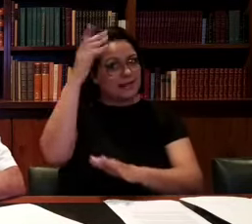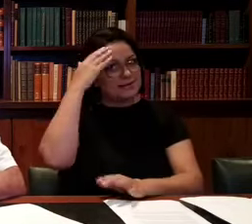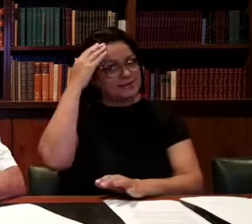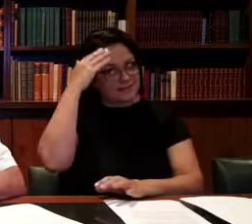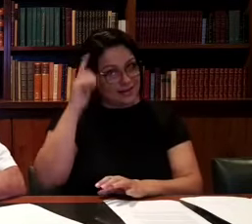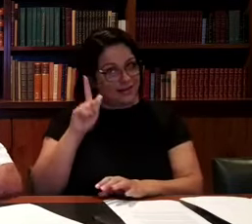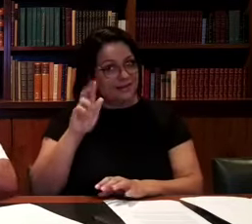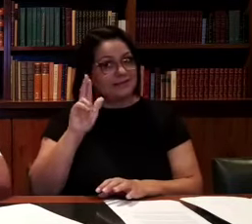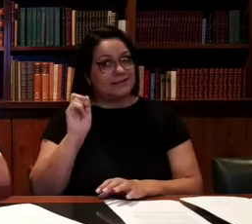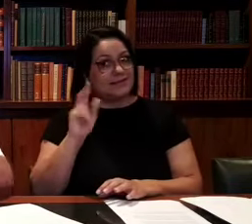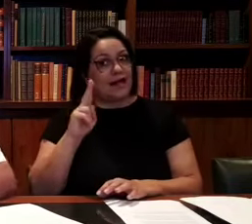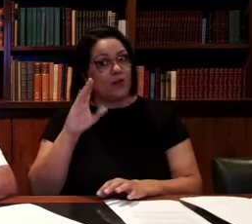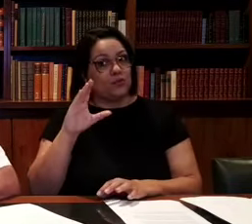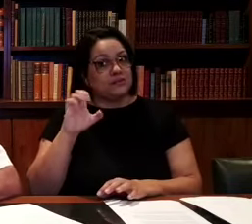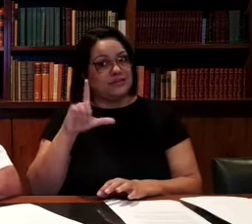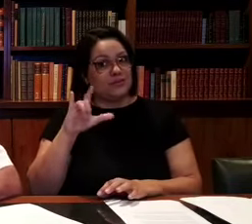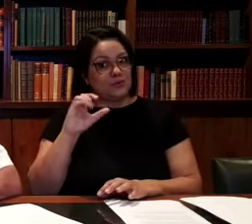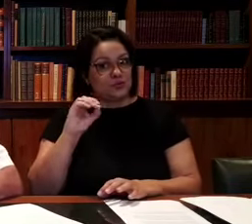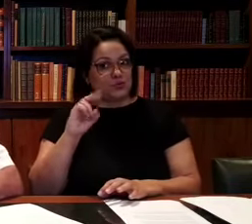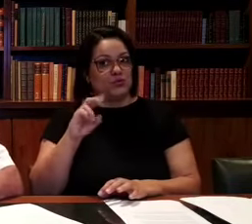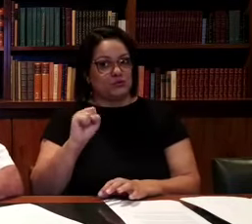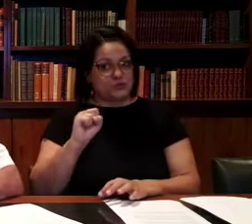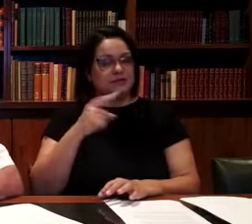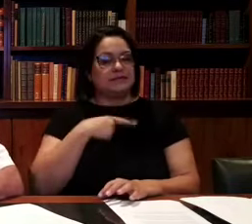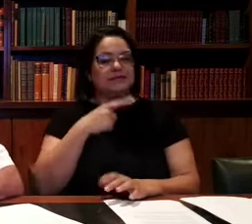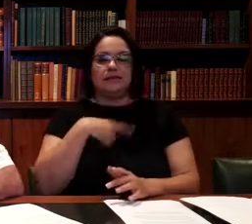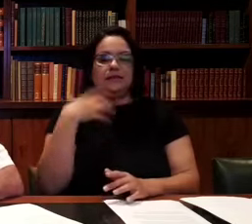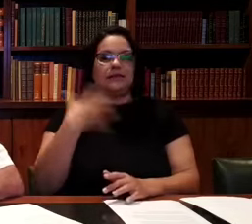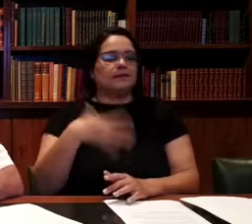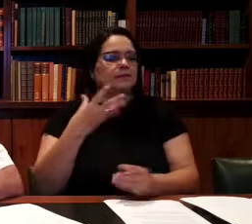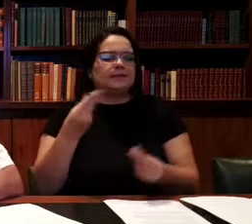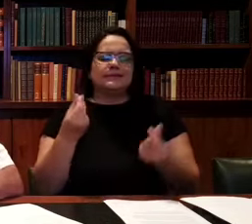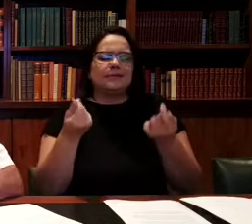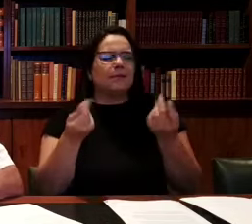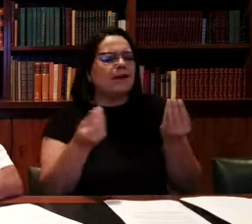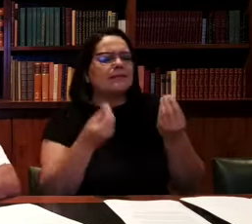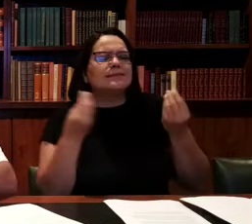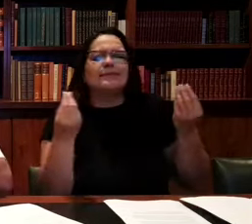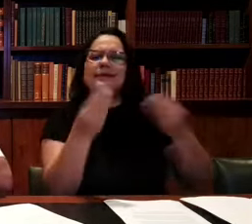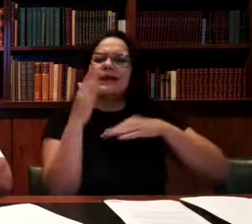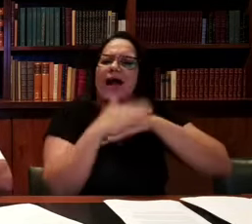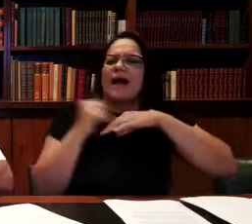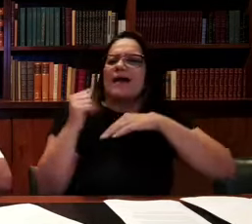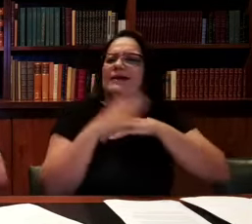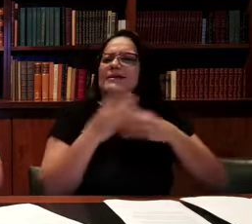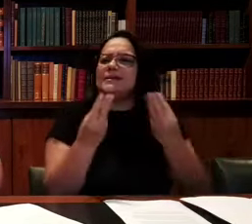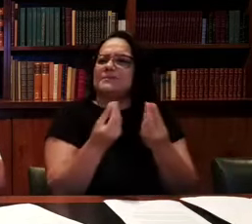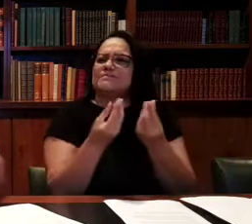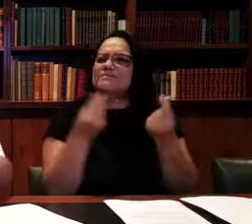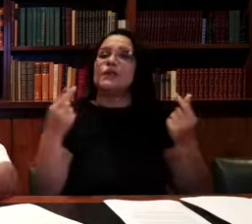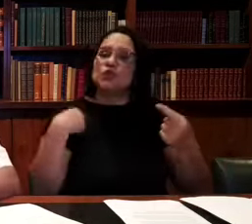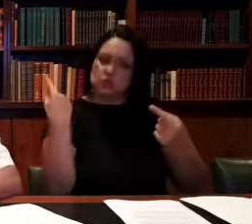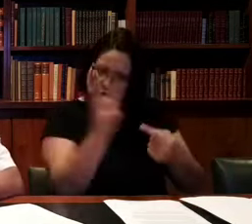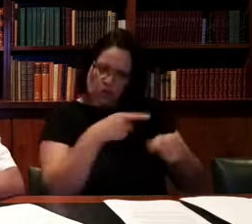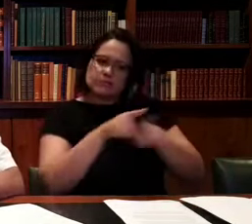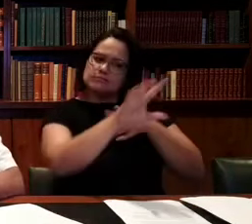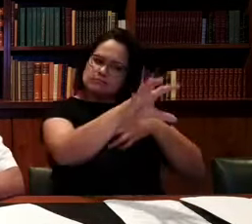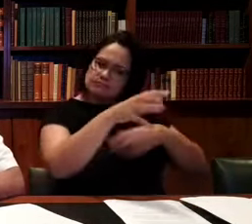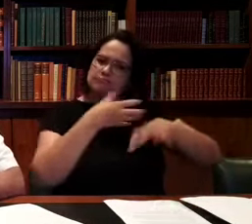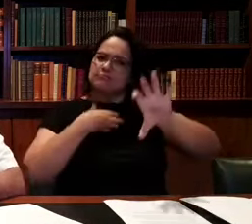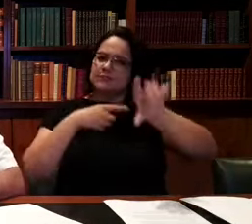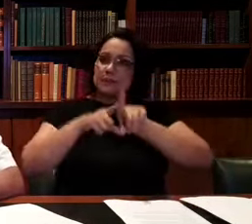gente bota vídeos no Facebook nas redes sociais é uma coisa é cepcional a maneira carinhosa quando se trata e o carinho que têm para conosco e nós também para